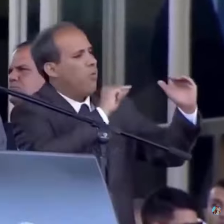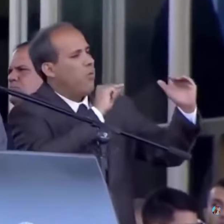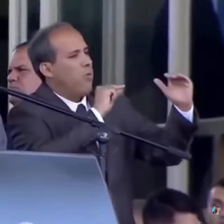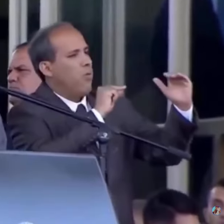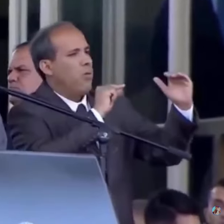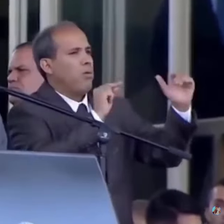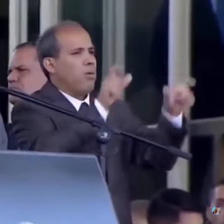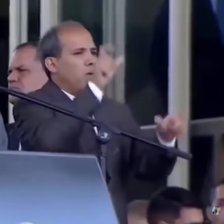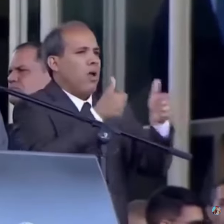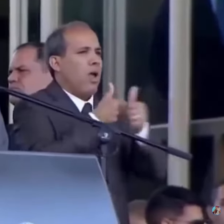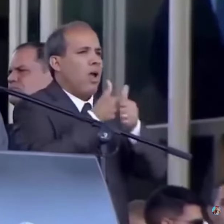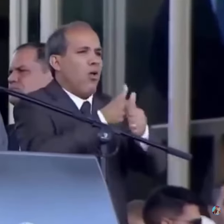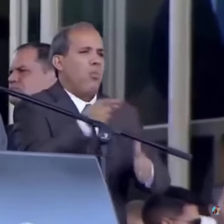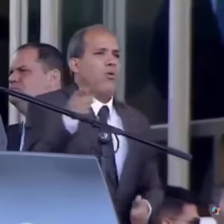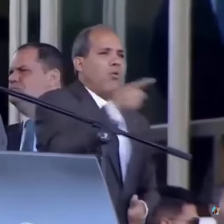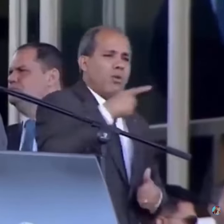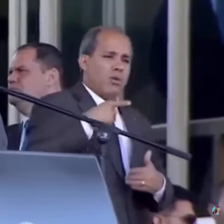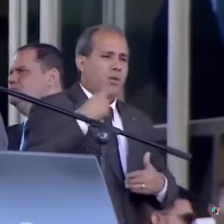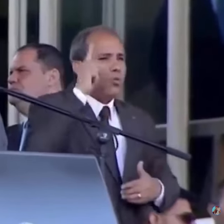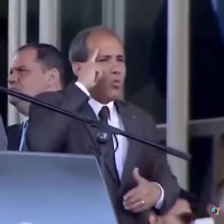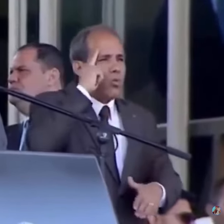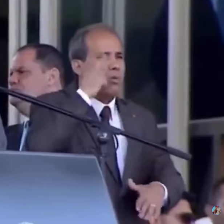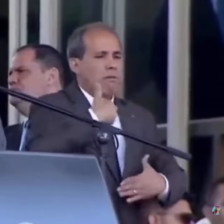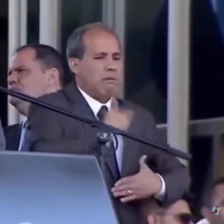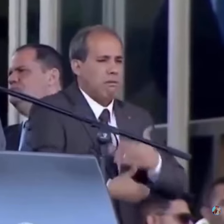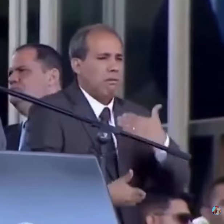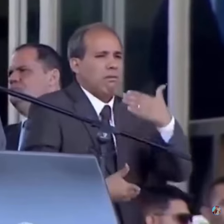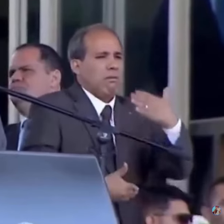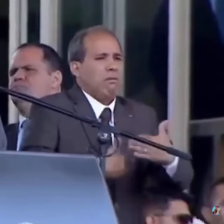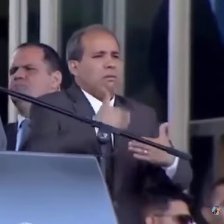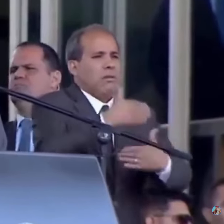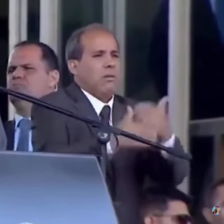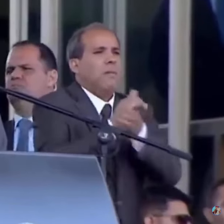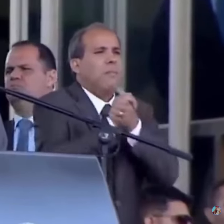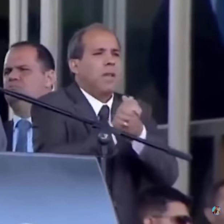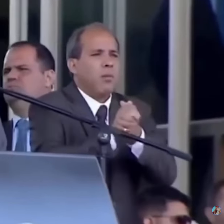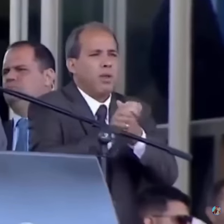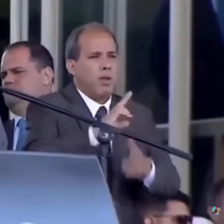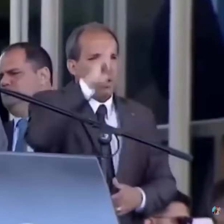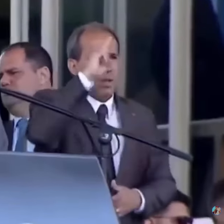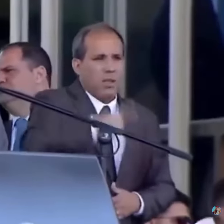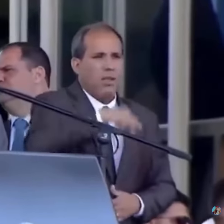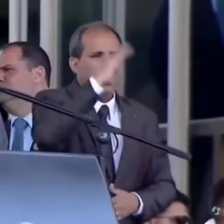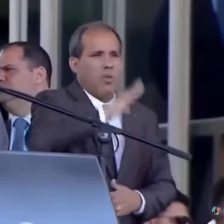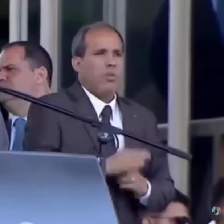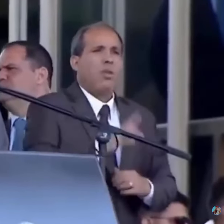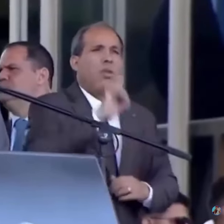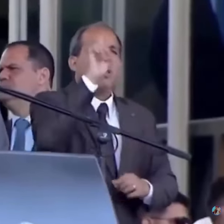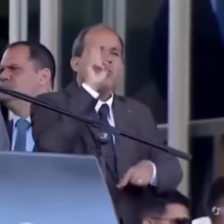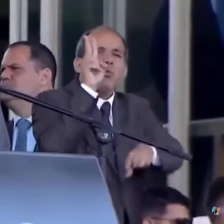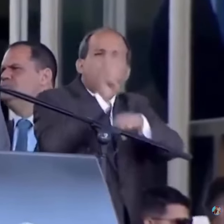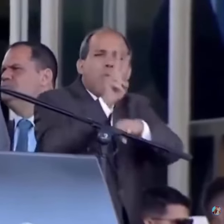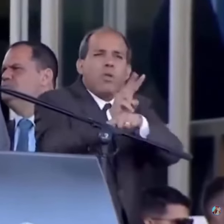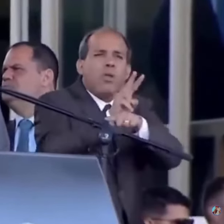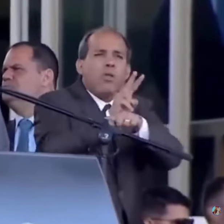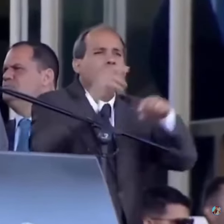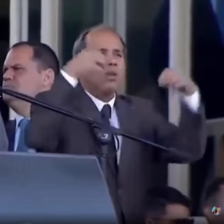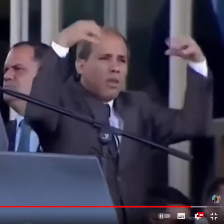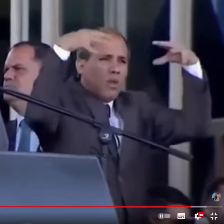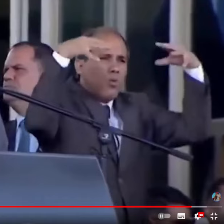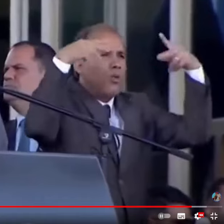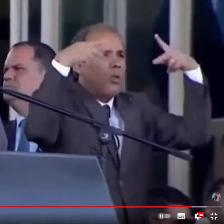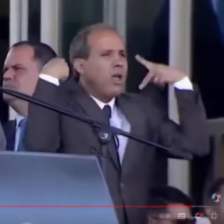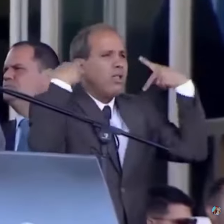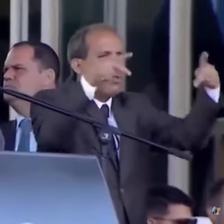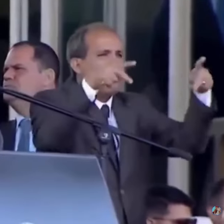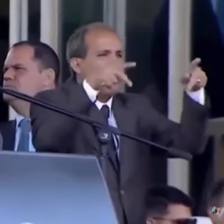os acompanhe em suas caminhadas. Parabéns, Exército Brasileiro. Que Deus proteja e ilumine nossos